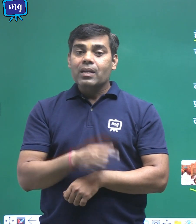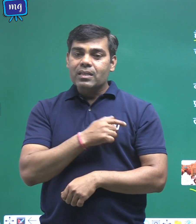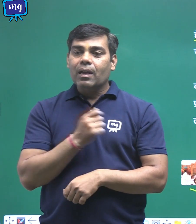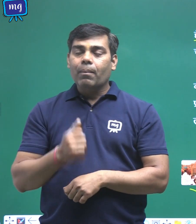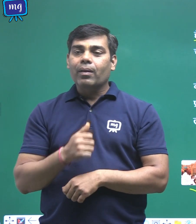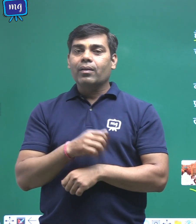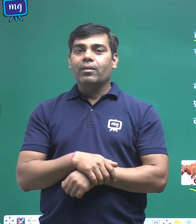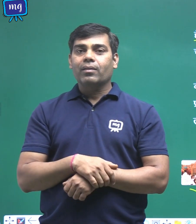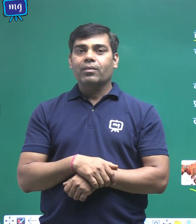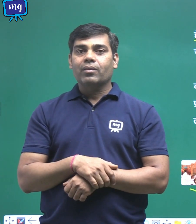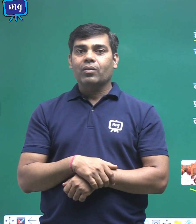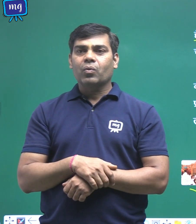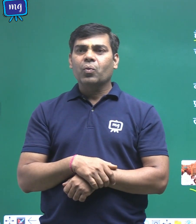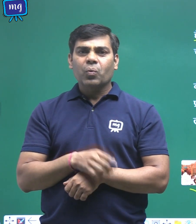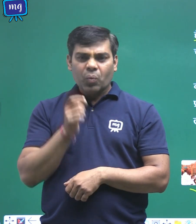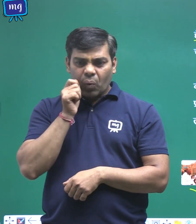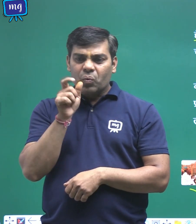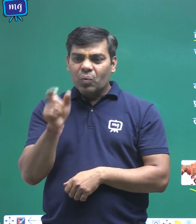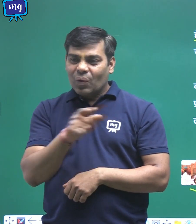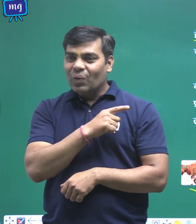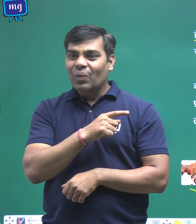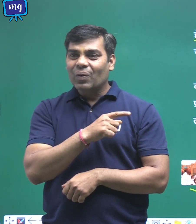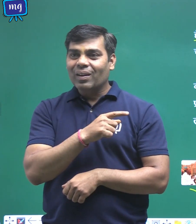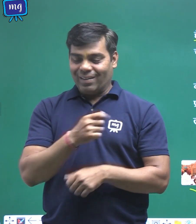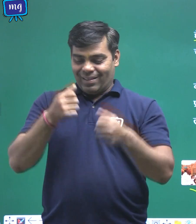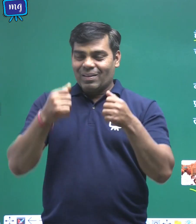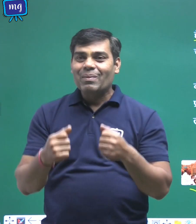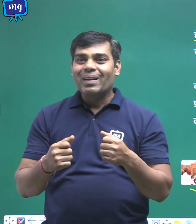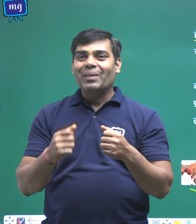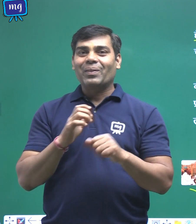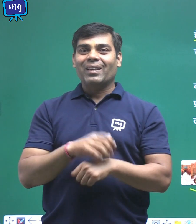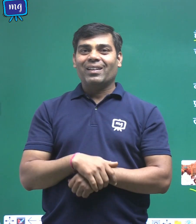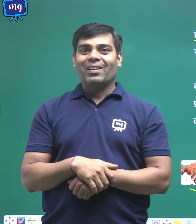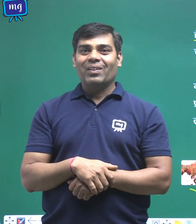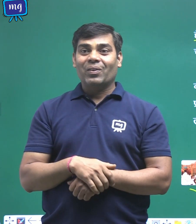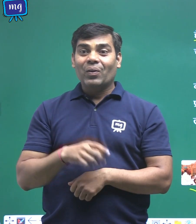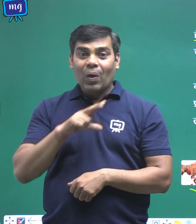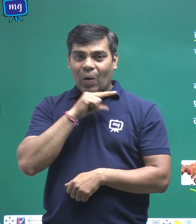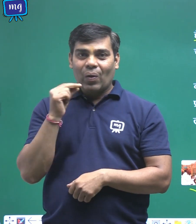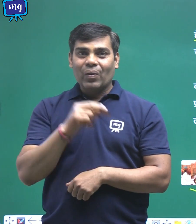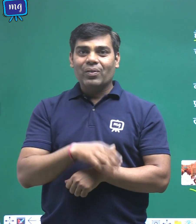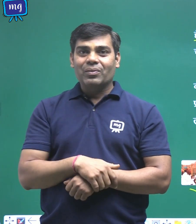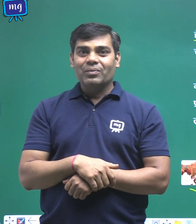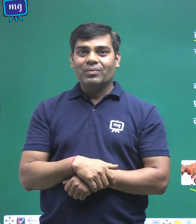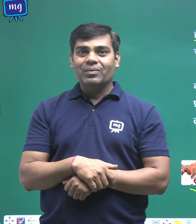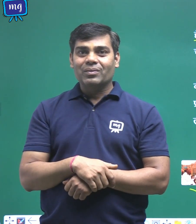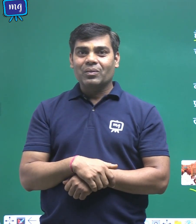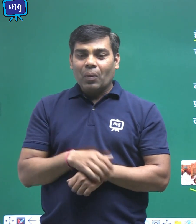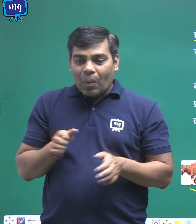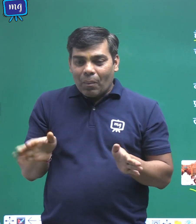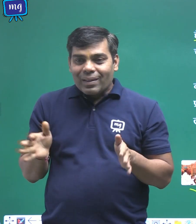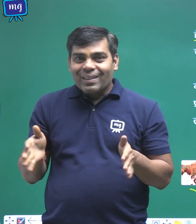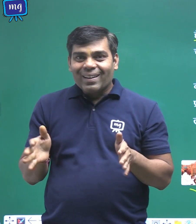पर कुछ लोग बैठे हैं और